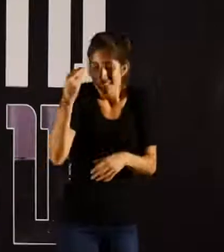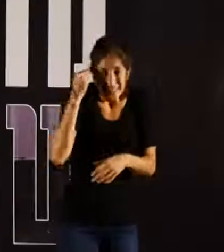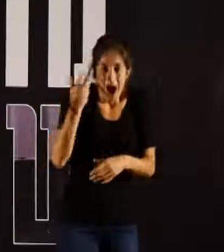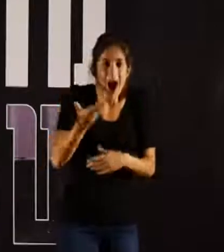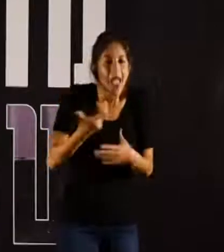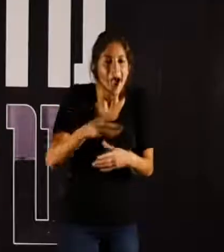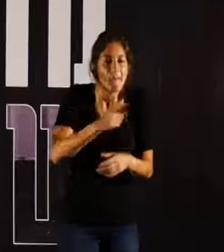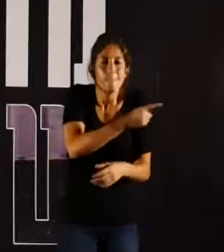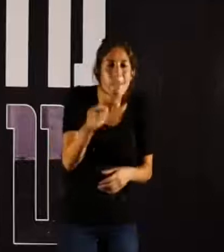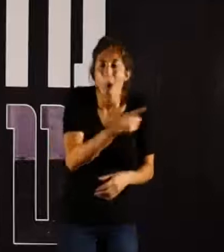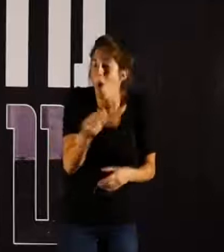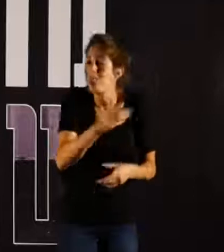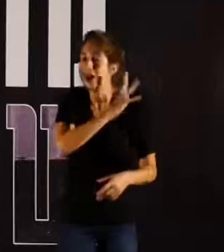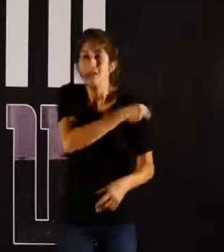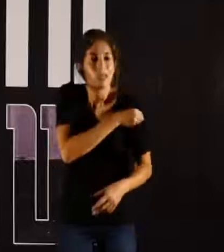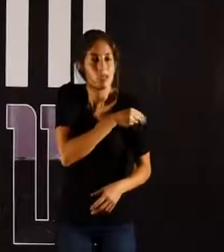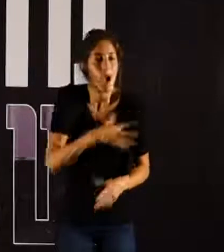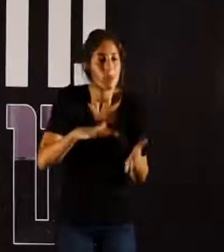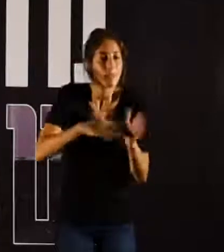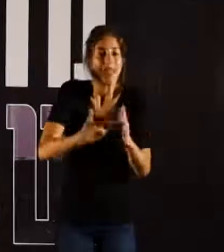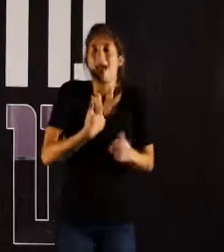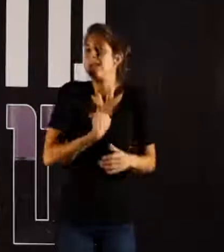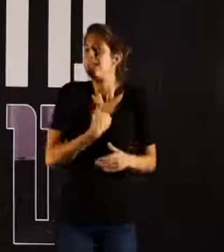מאות פלסטינים היו מבחינתי איזה רעש רקע.